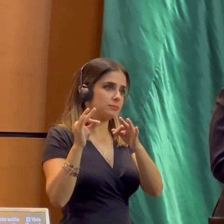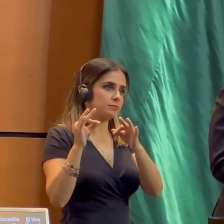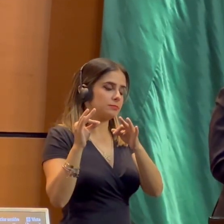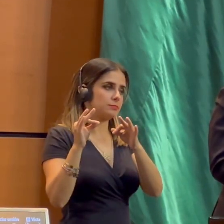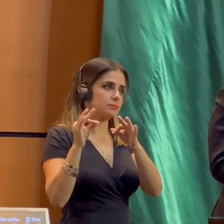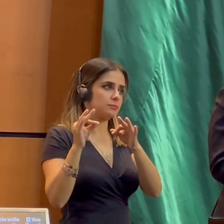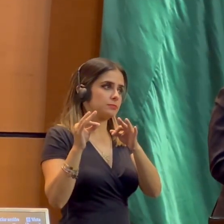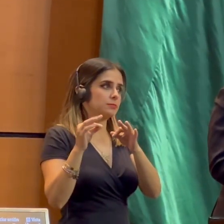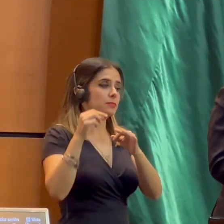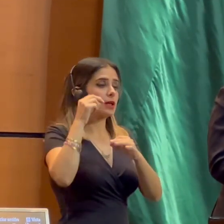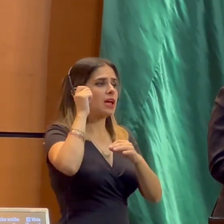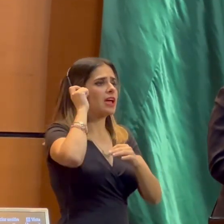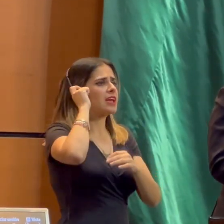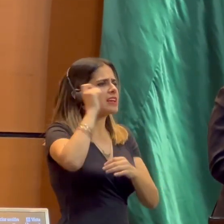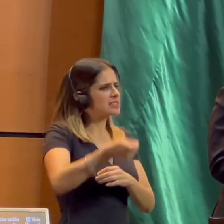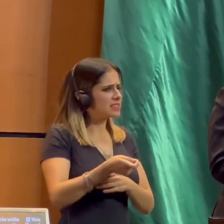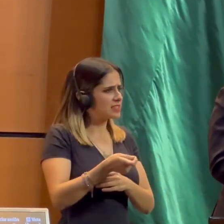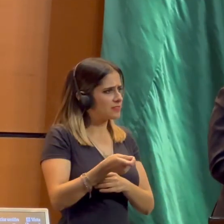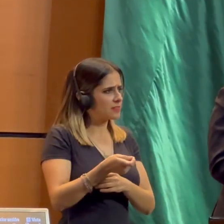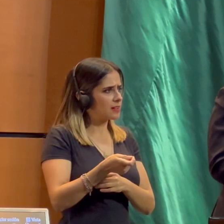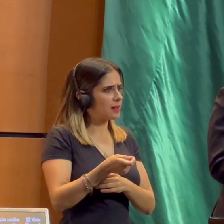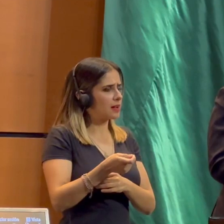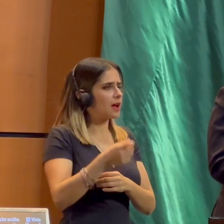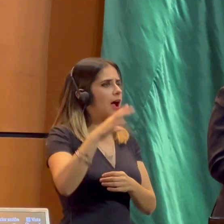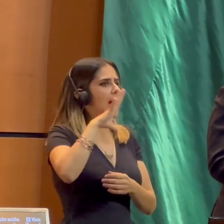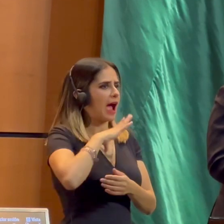全保障上の危機感からです。